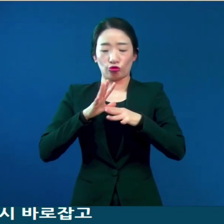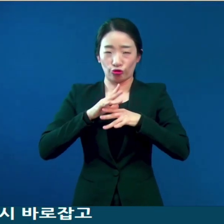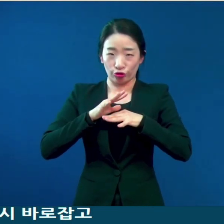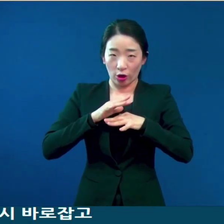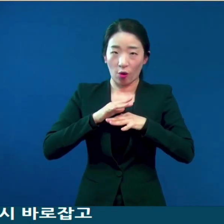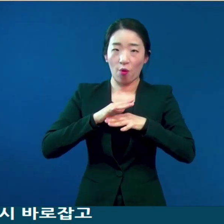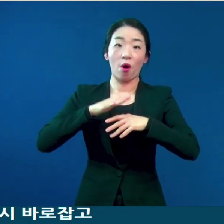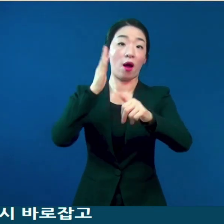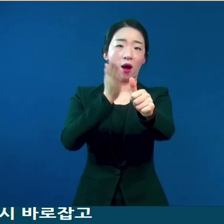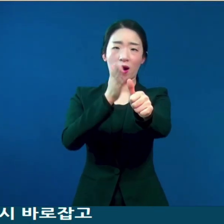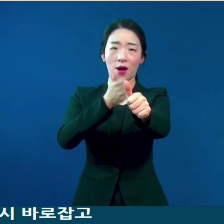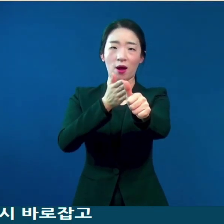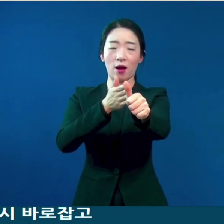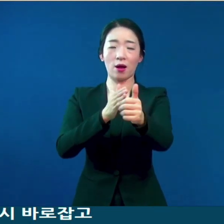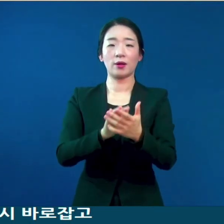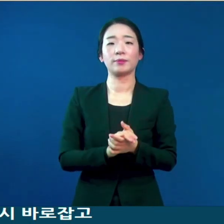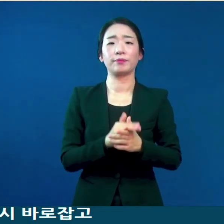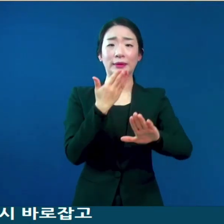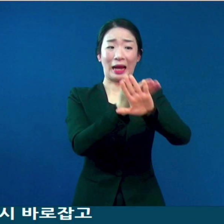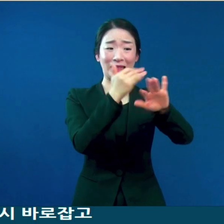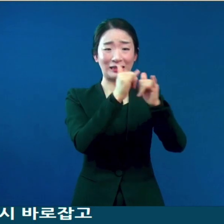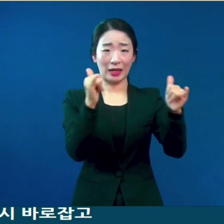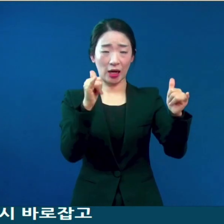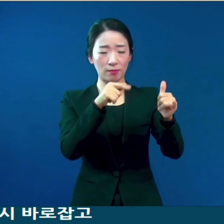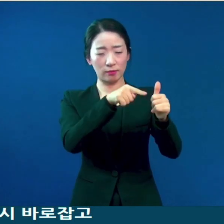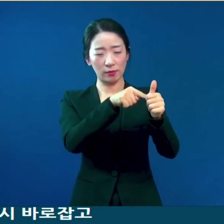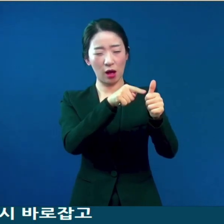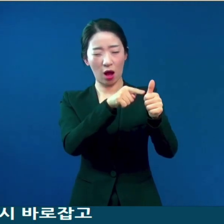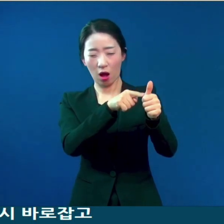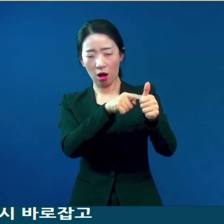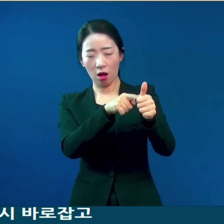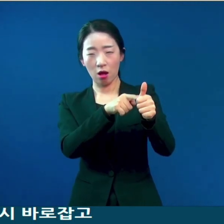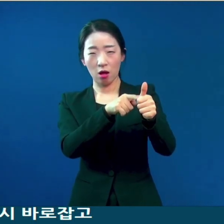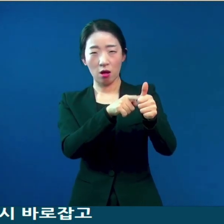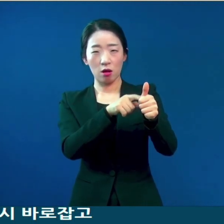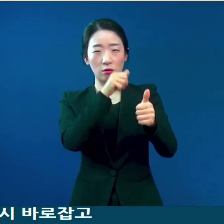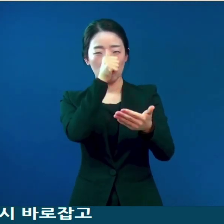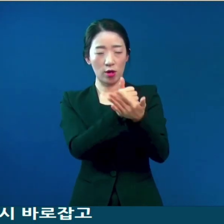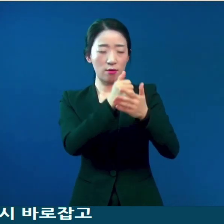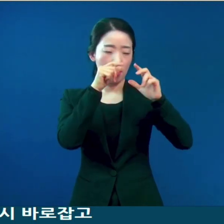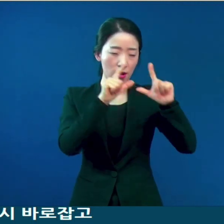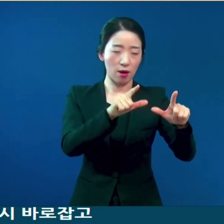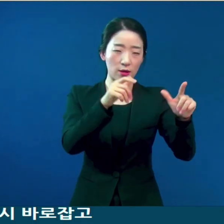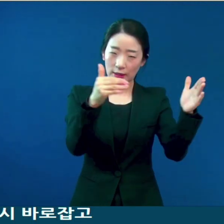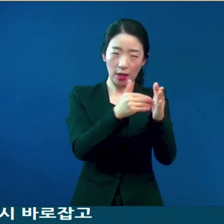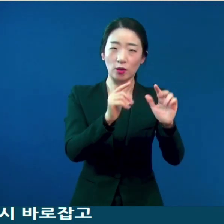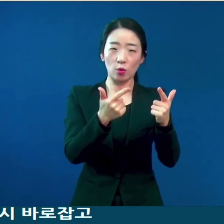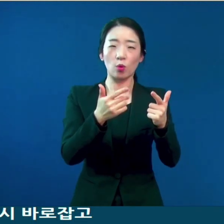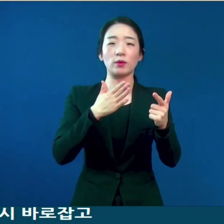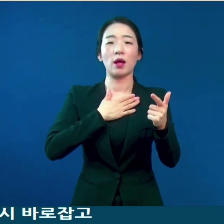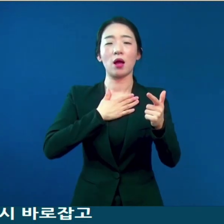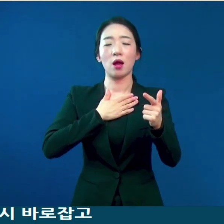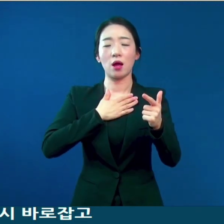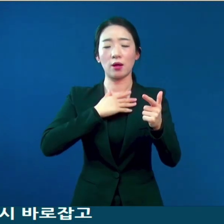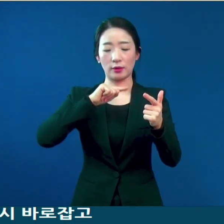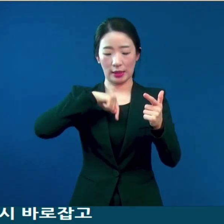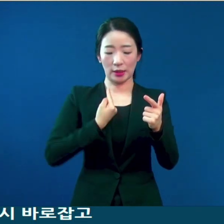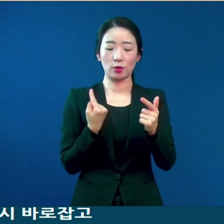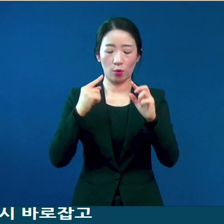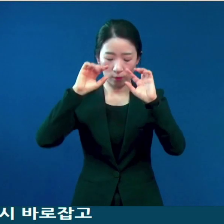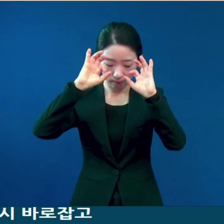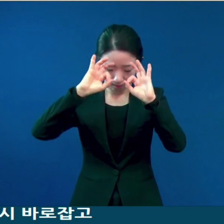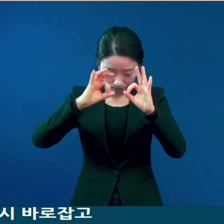사람에게 책벌하거나 다른 사람을 용서하지 못하는 일을 금하고 있는 가르침이죠.